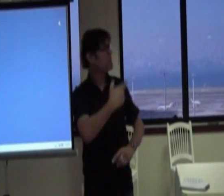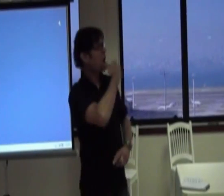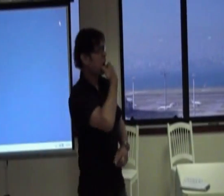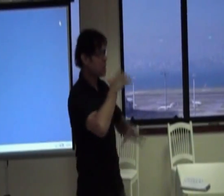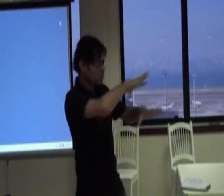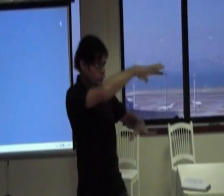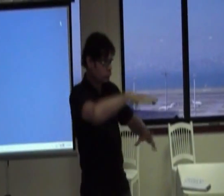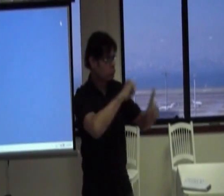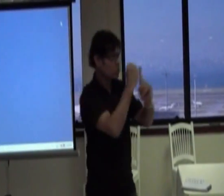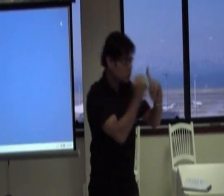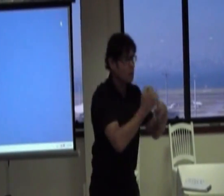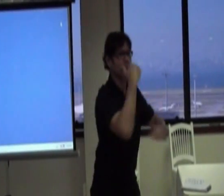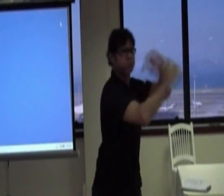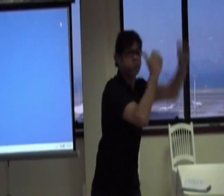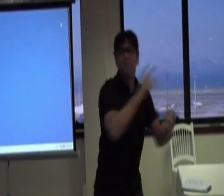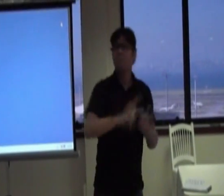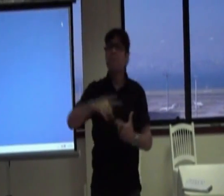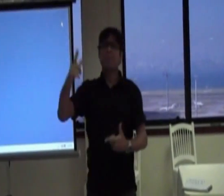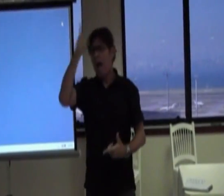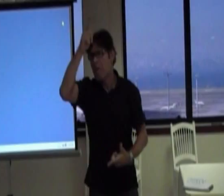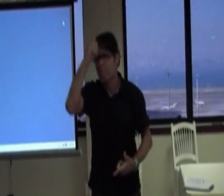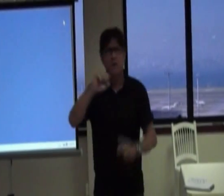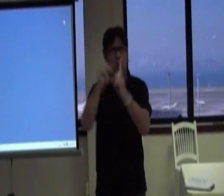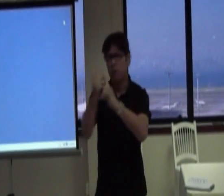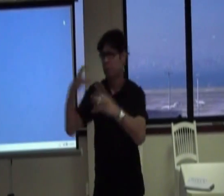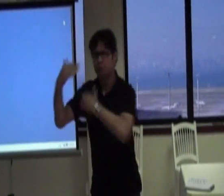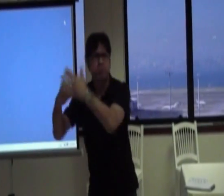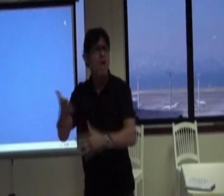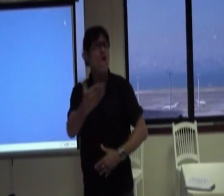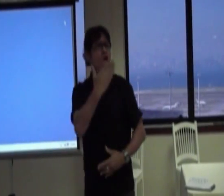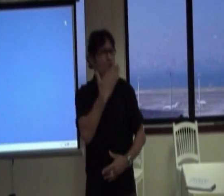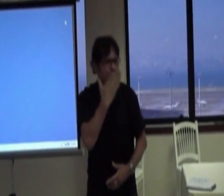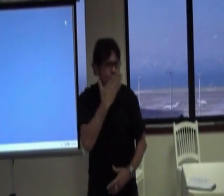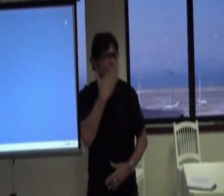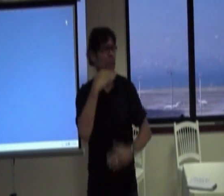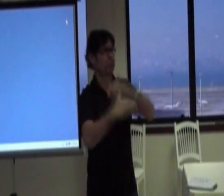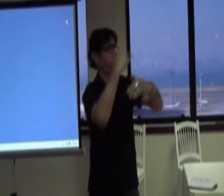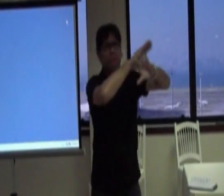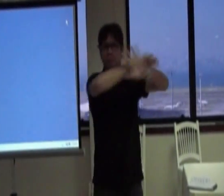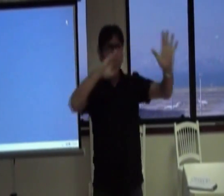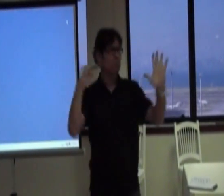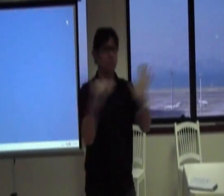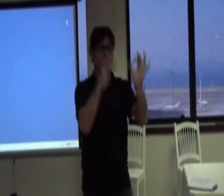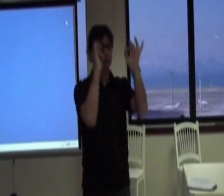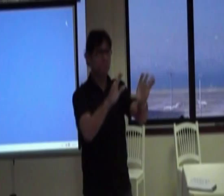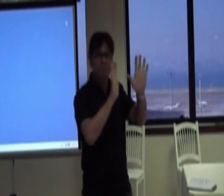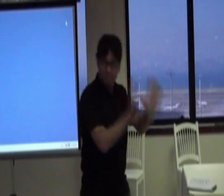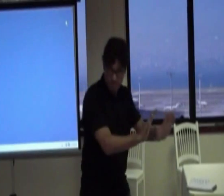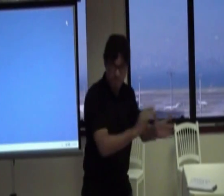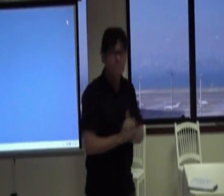desenvolve dentro de uma sociedade. Por exemplo, uma cultura, uma sociedade que fala uma língua alemã, uma língua inglesa, uma língua indígena, ela é desenvolvida através de